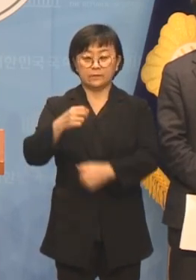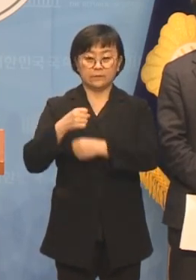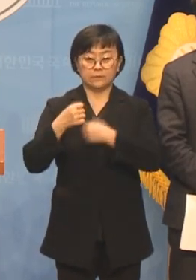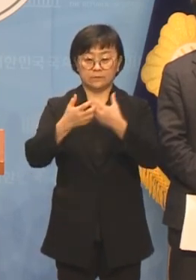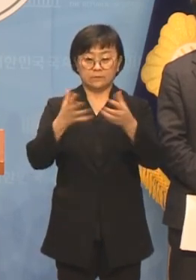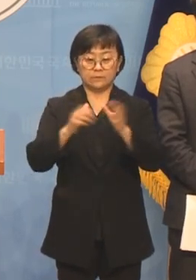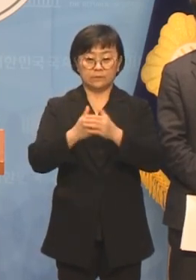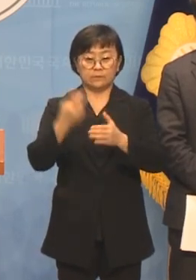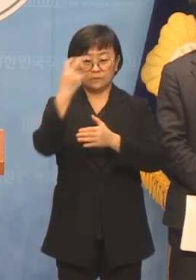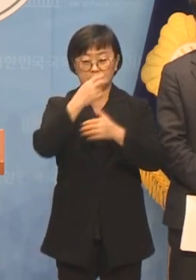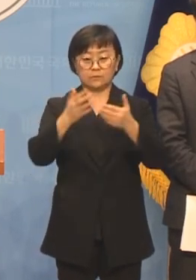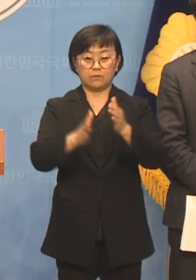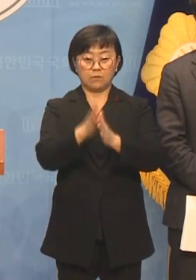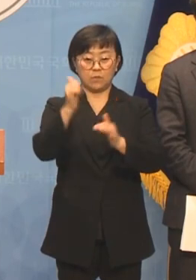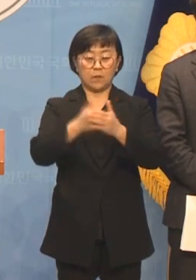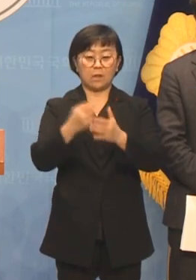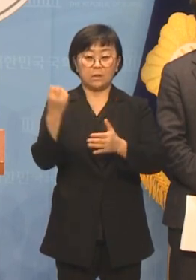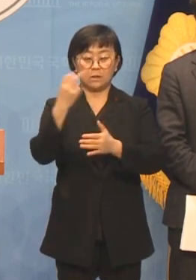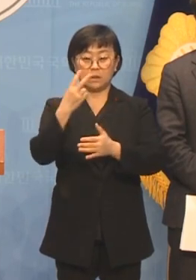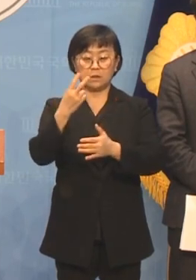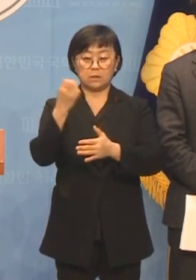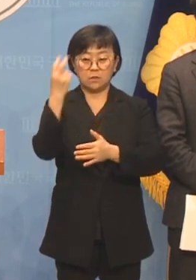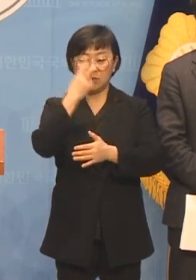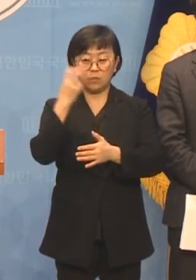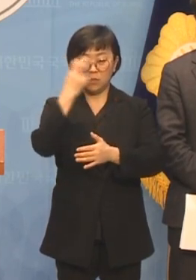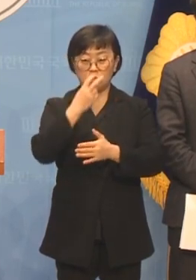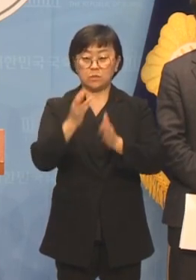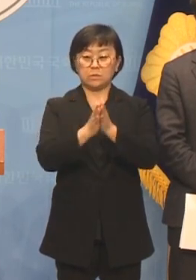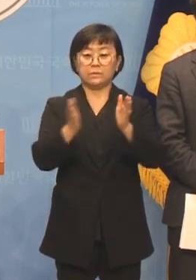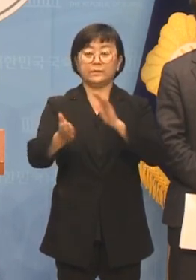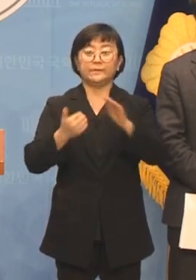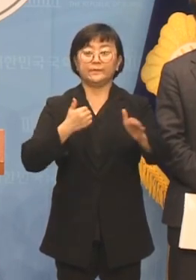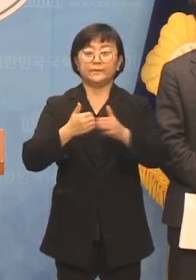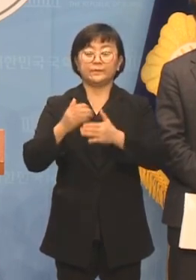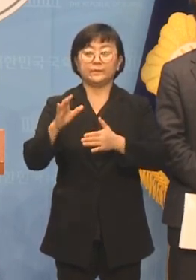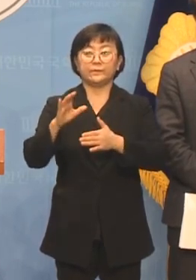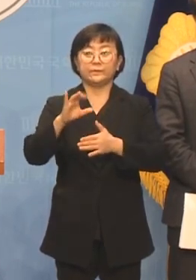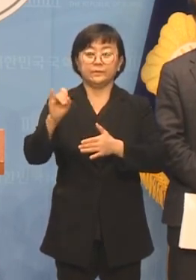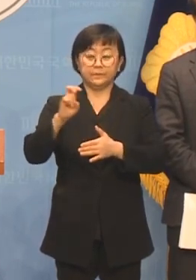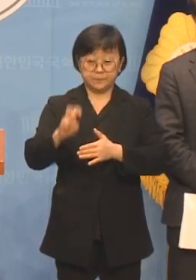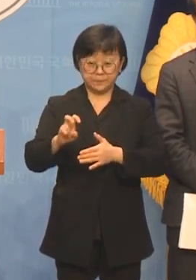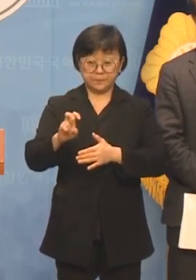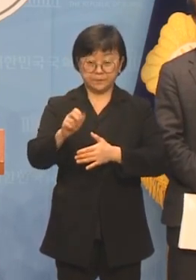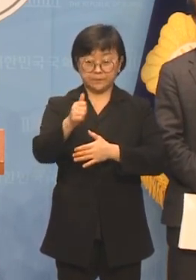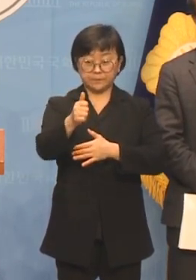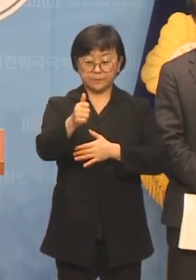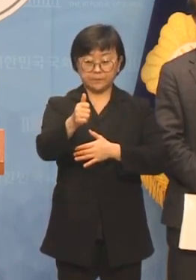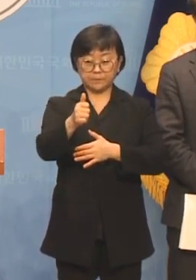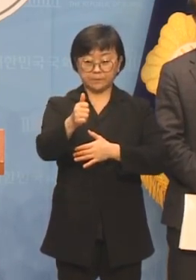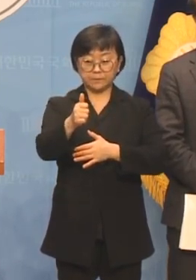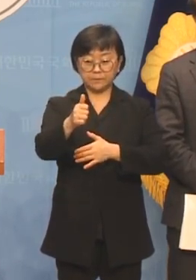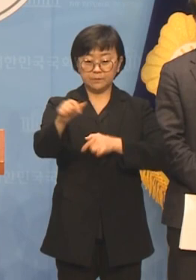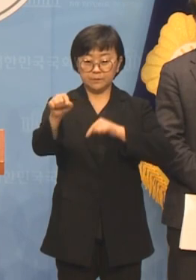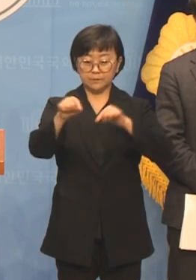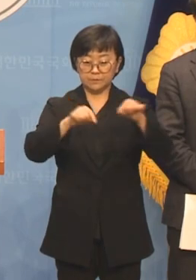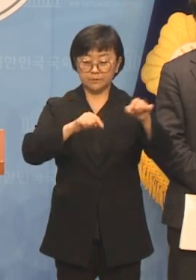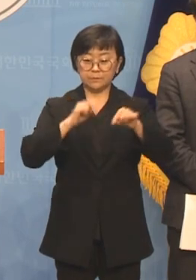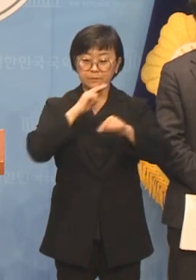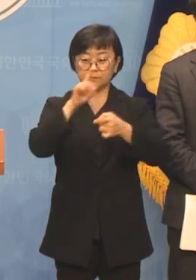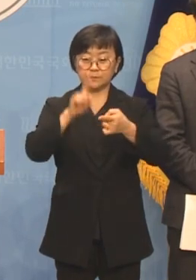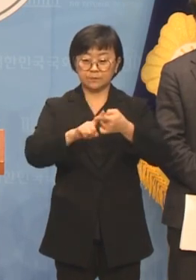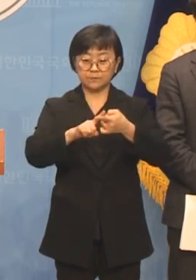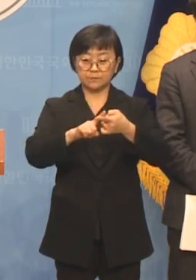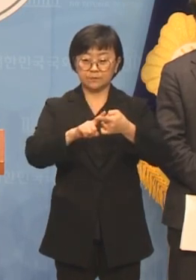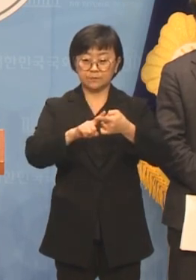국방부 조사본부가 사건 재검토를 시작하기도 전에 임성근 1사단장 등 지휘부의 혐의를 특정